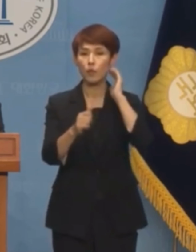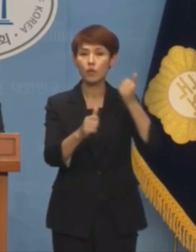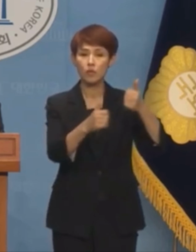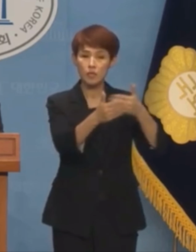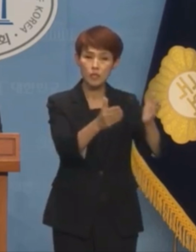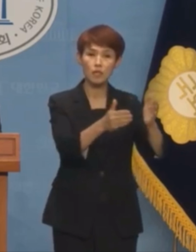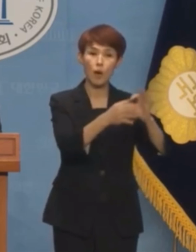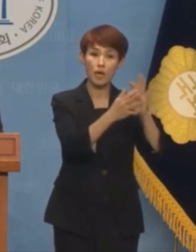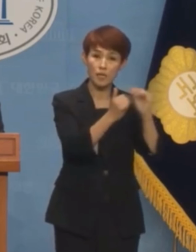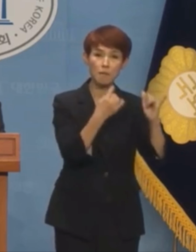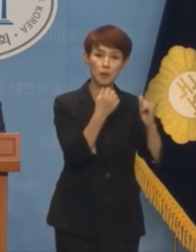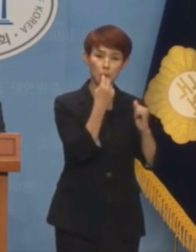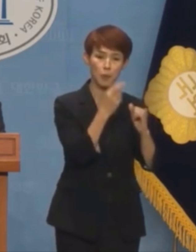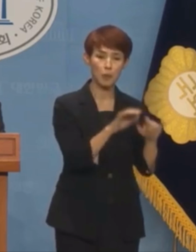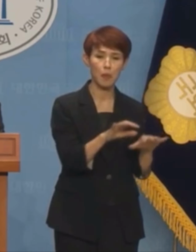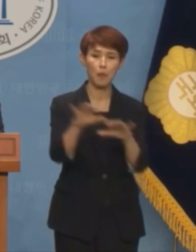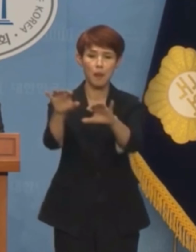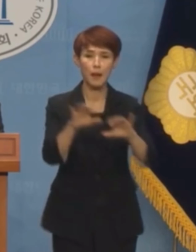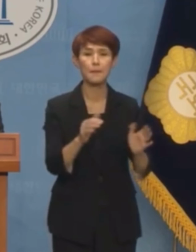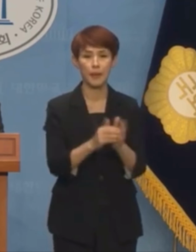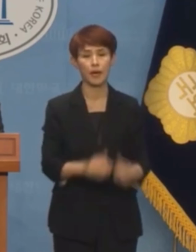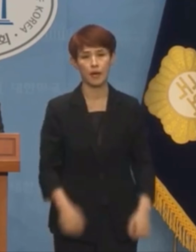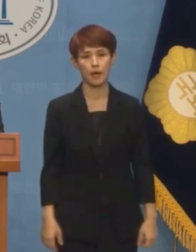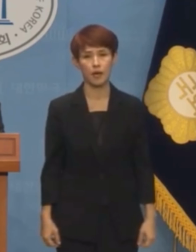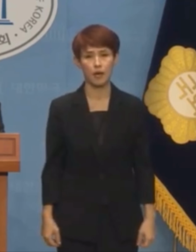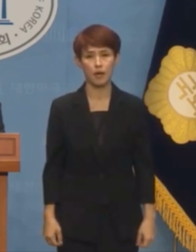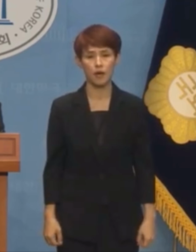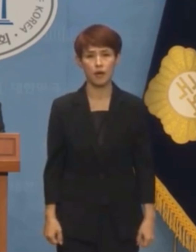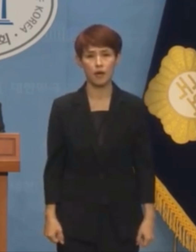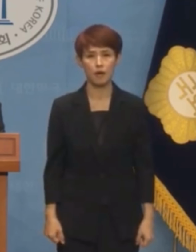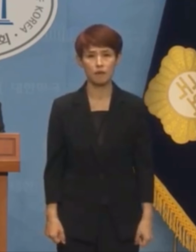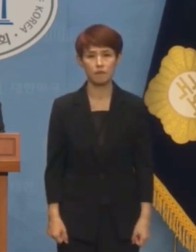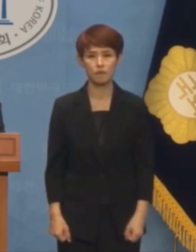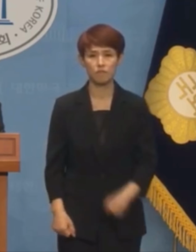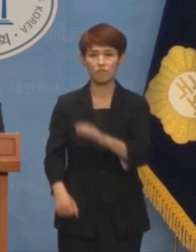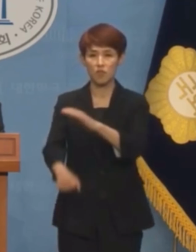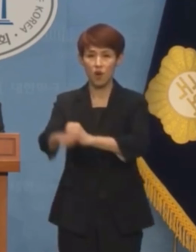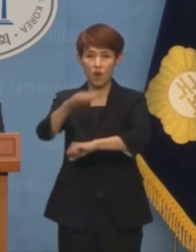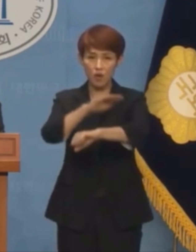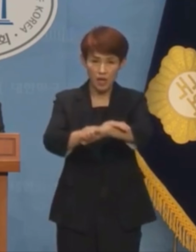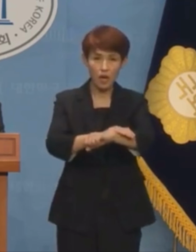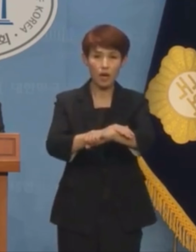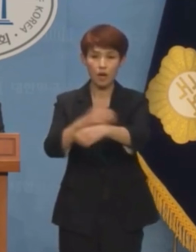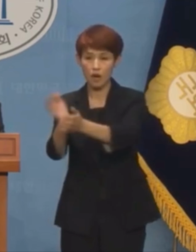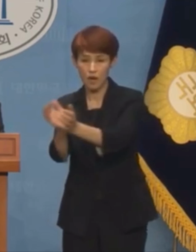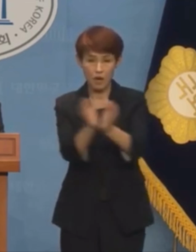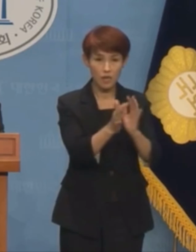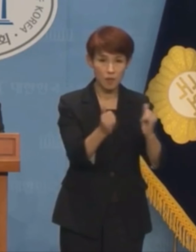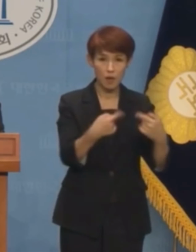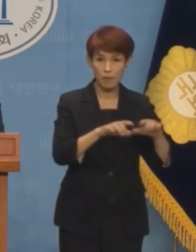관계자들만 같이 참석했습니다 정부 요인과 여야지도 자들은 그 자리에